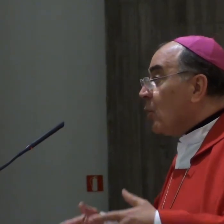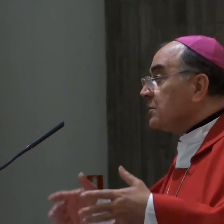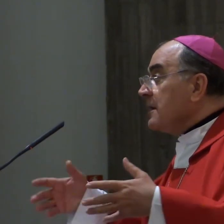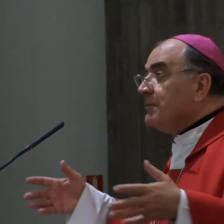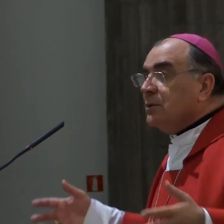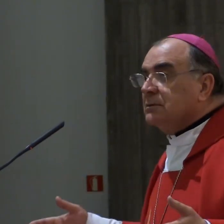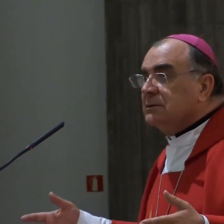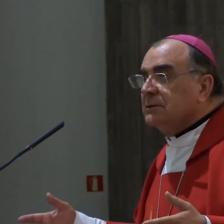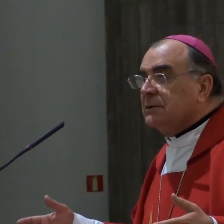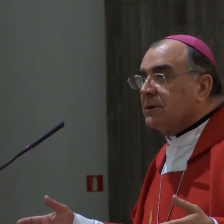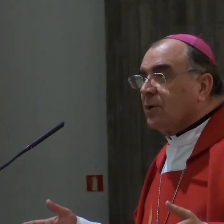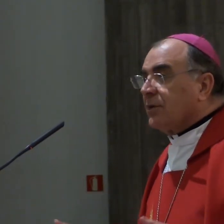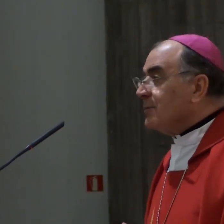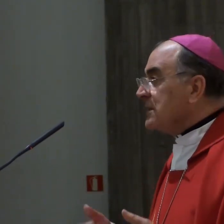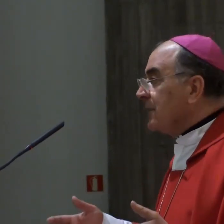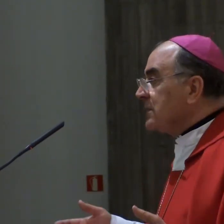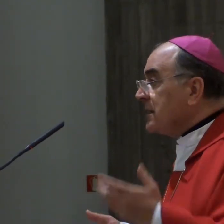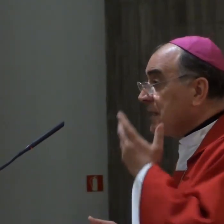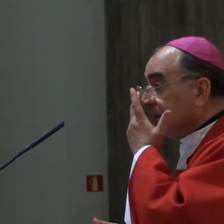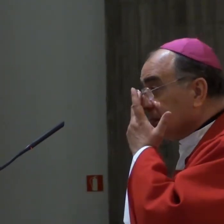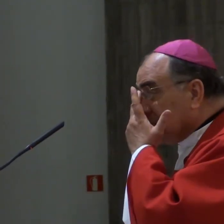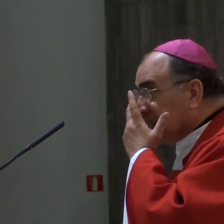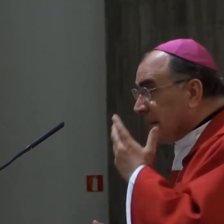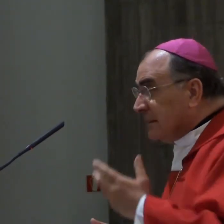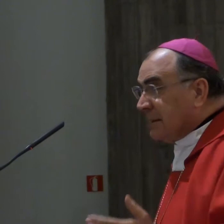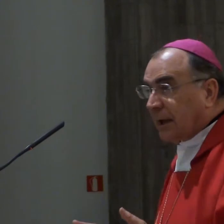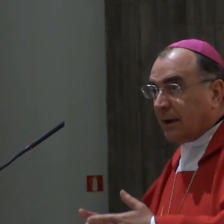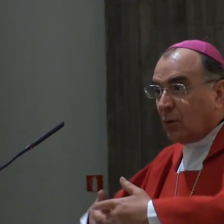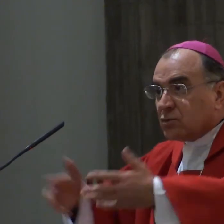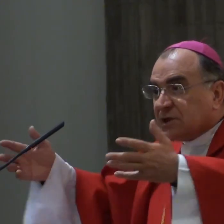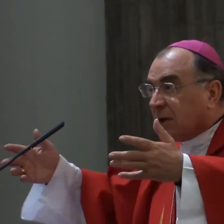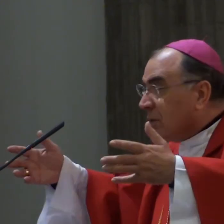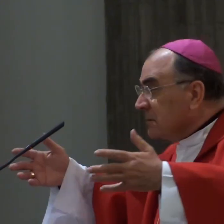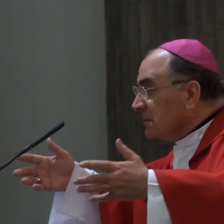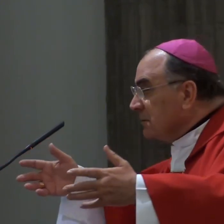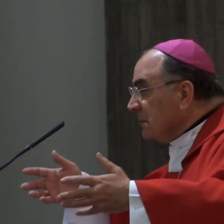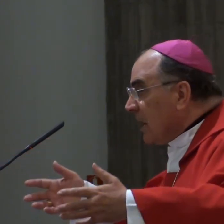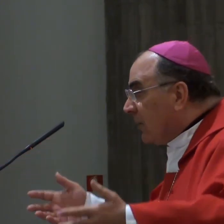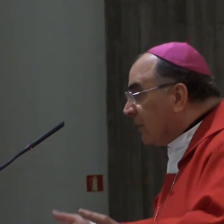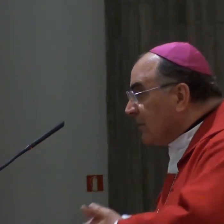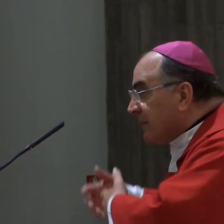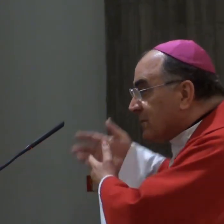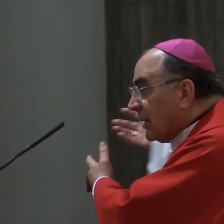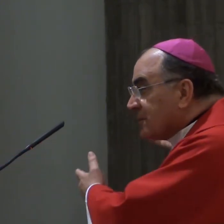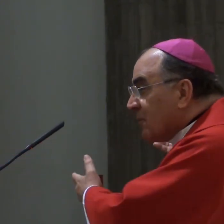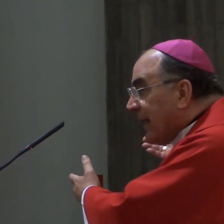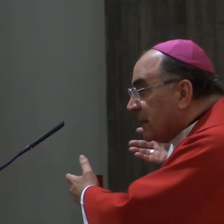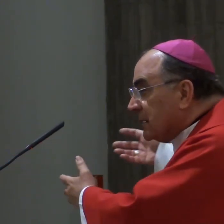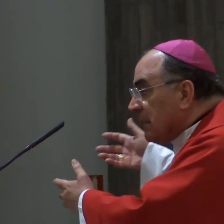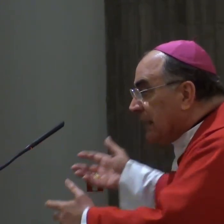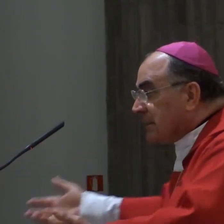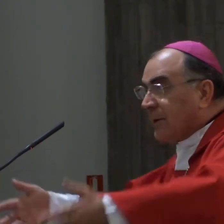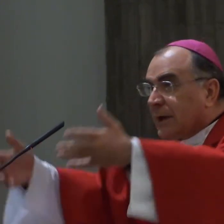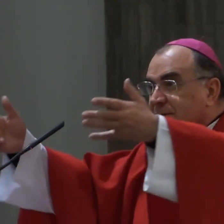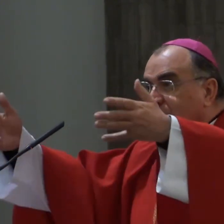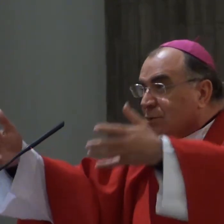cada poco tiempo conocemos la noticia de que un chico ha cogido una pistola de